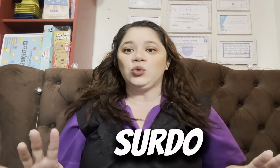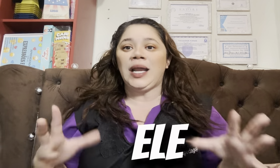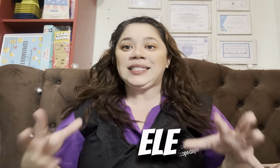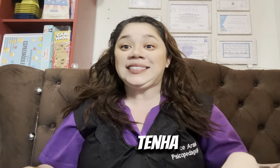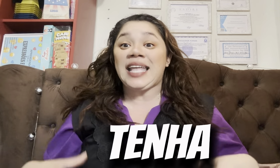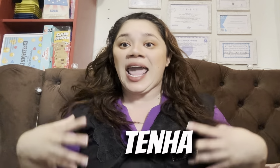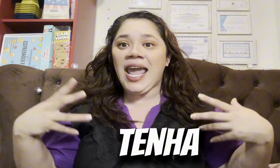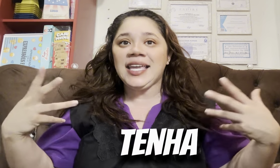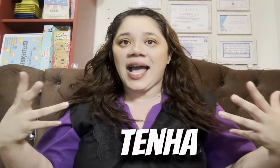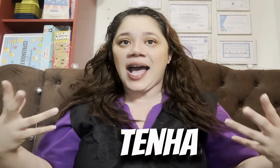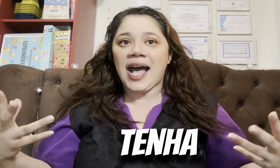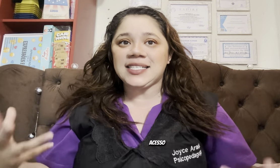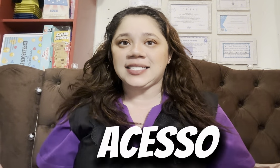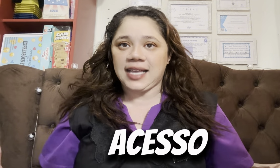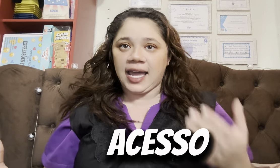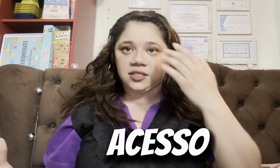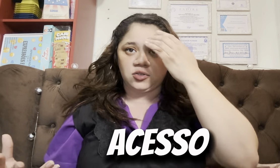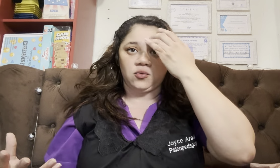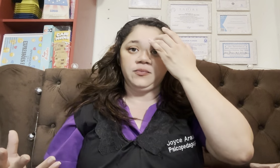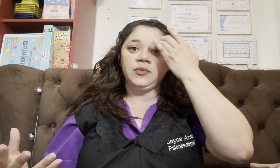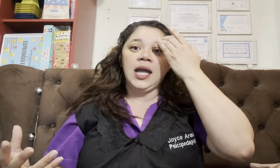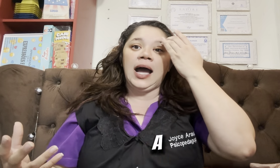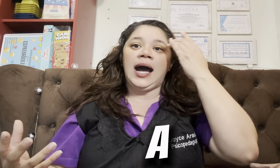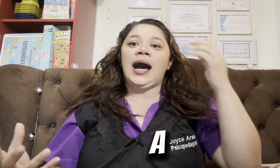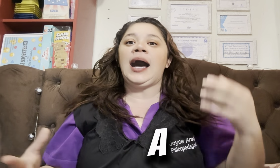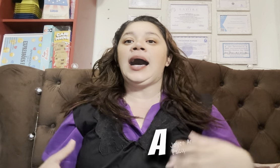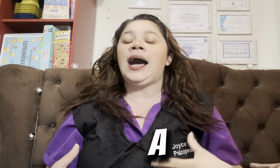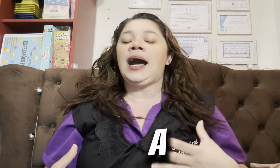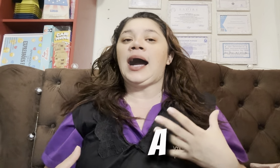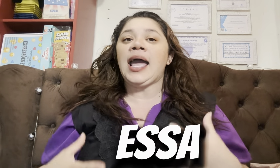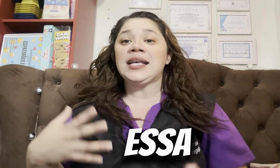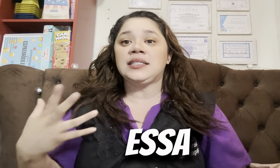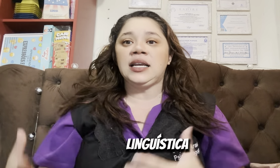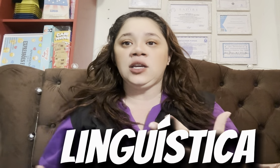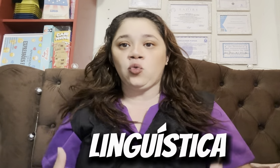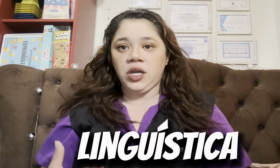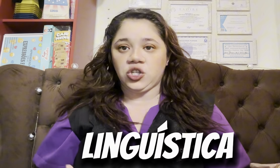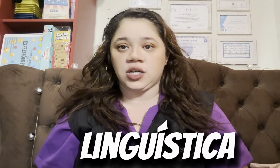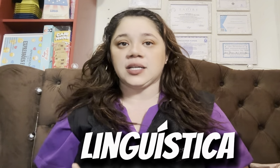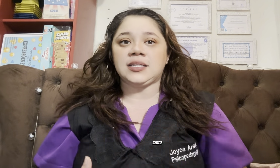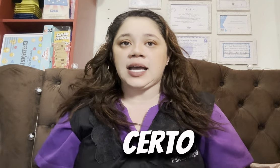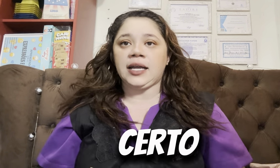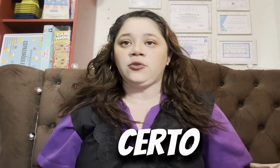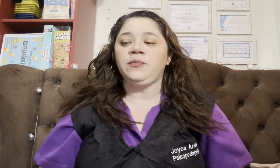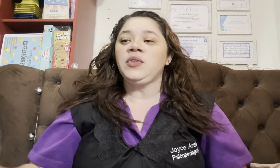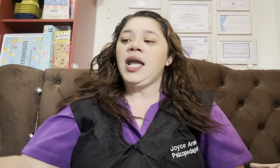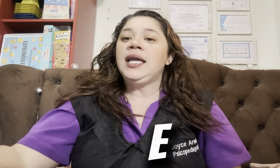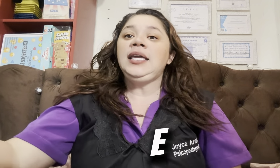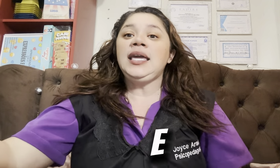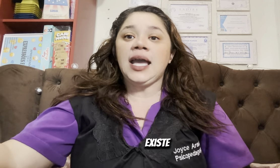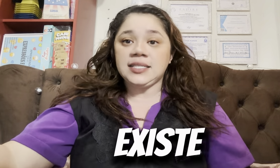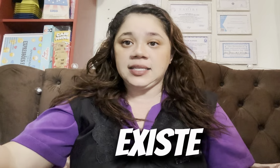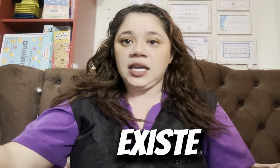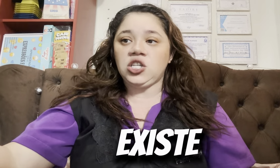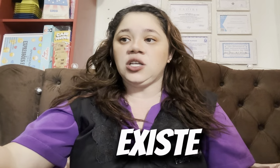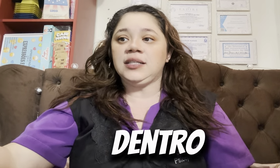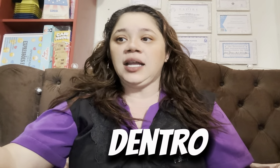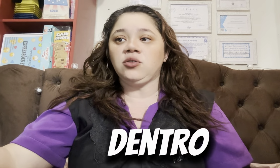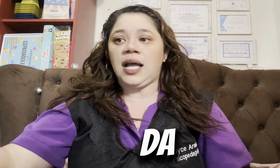ele tenha acesso a essa linguística, certo? E existe, dentro da língua